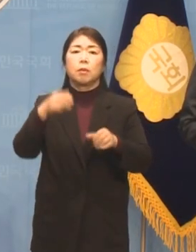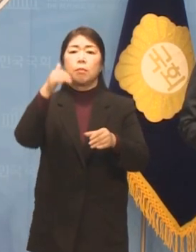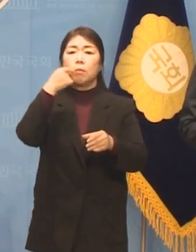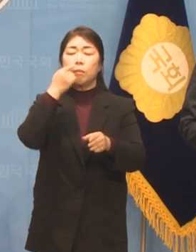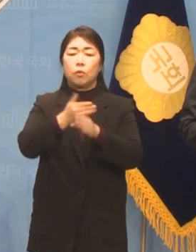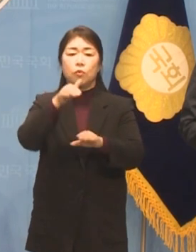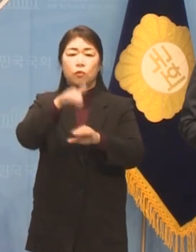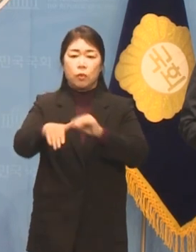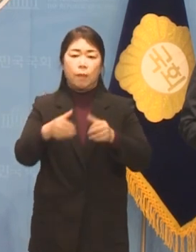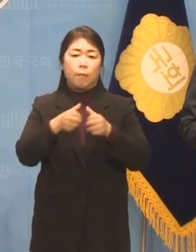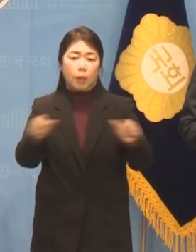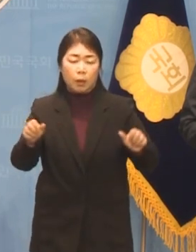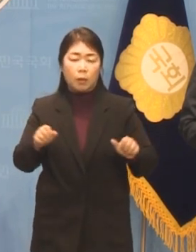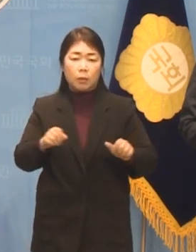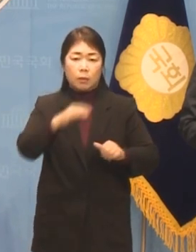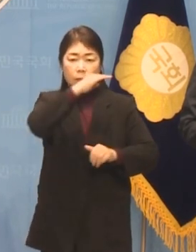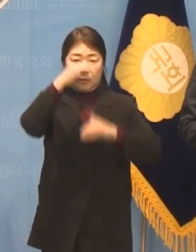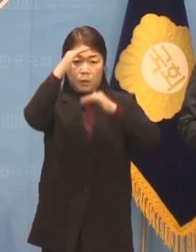사건입니다.